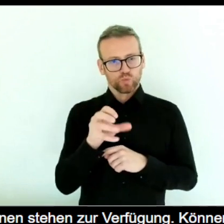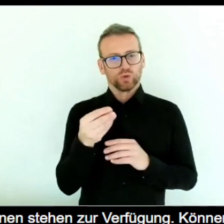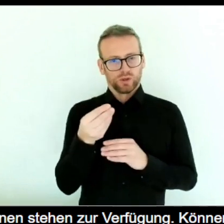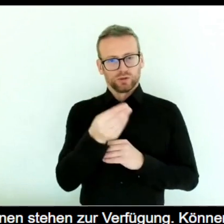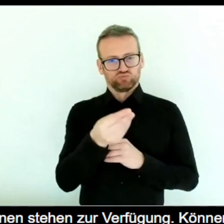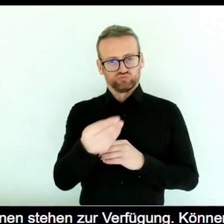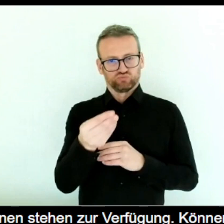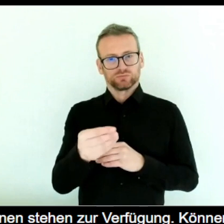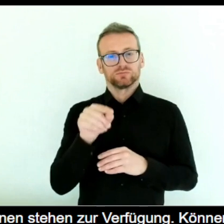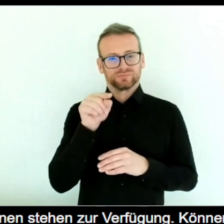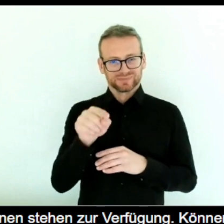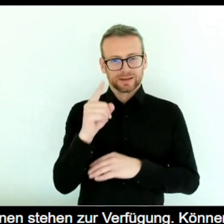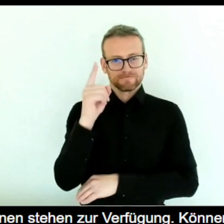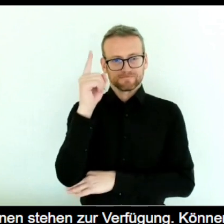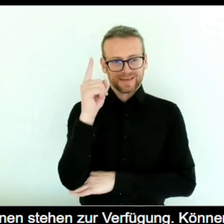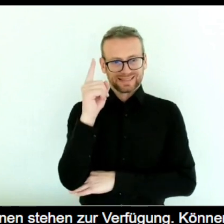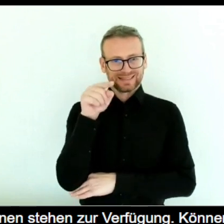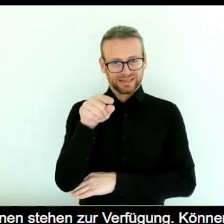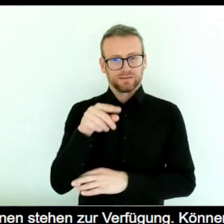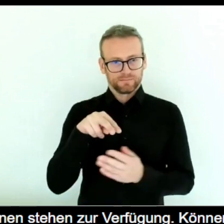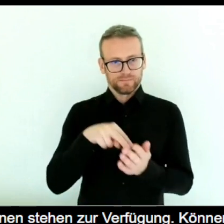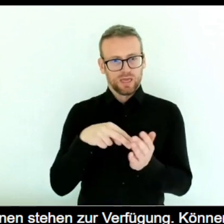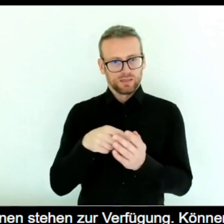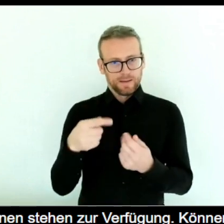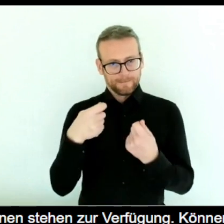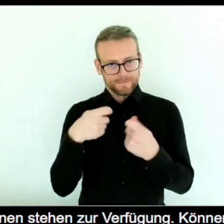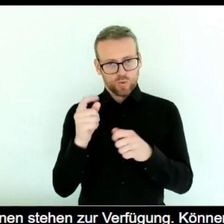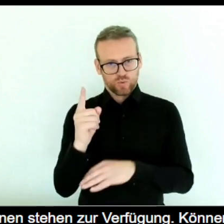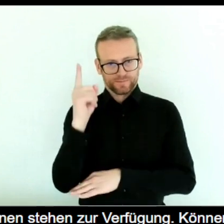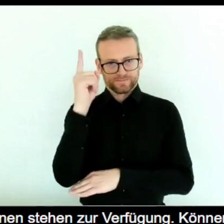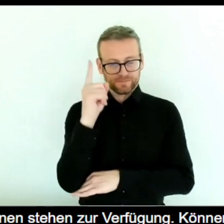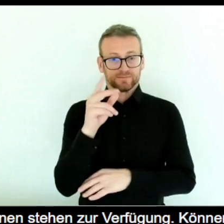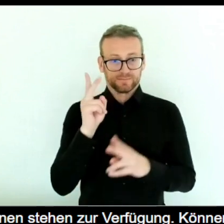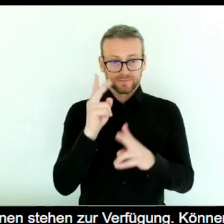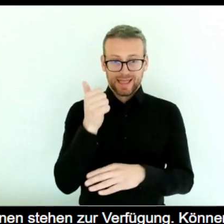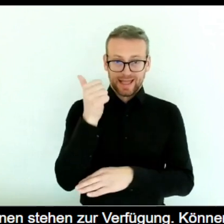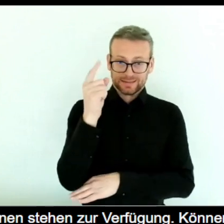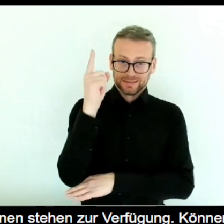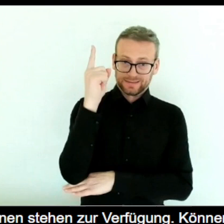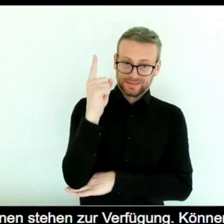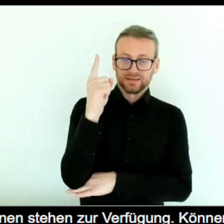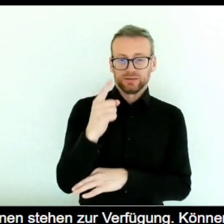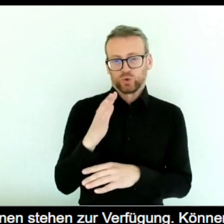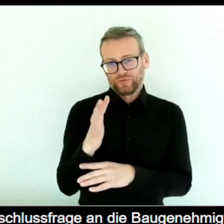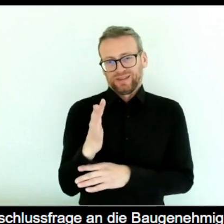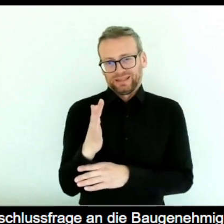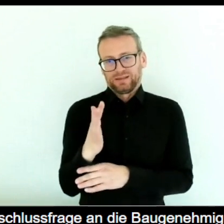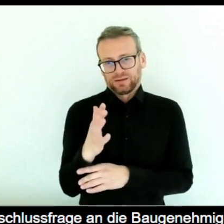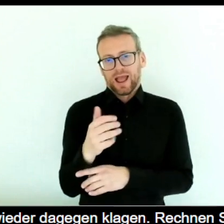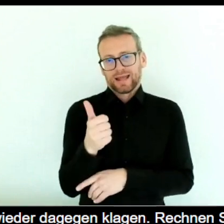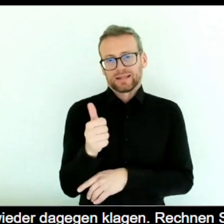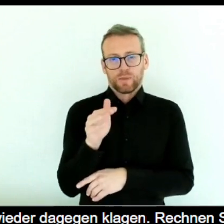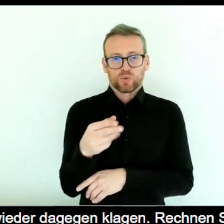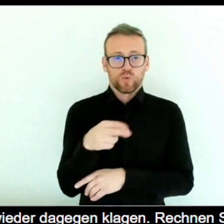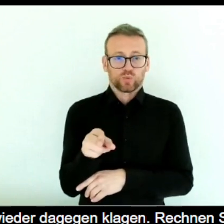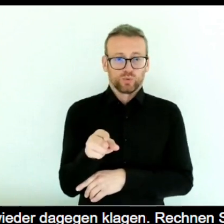weitere ans Netz. Und jetzt wäre eben unser Wunsch, das Programm auch in den nächsten Jahren fortführen zu können. Also wir haben mit dem jetzt gerade